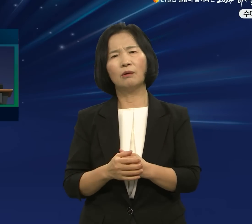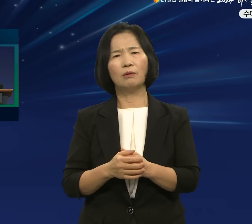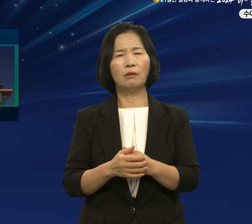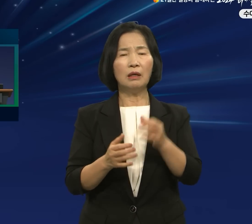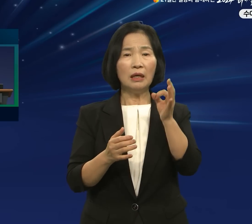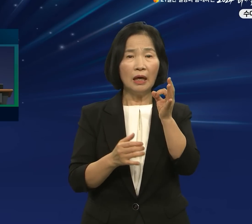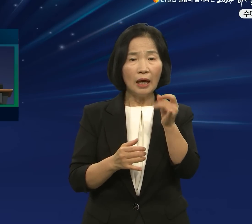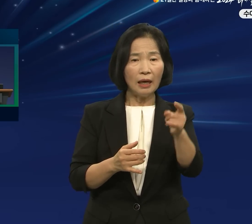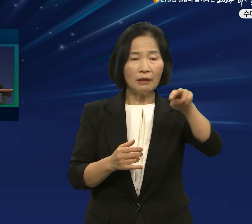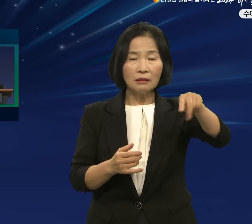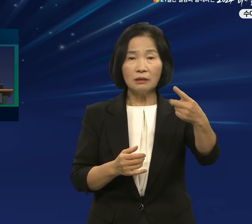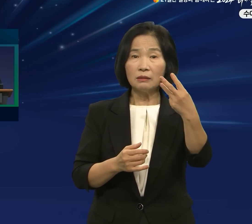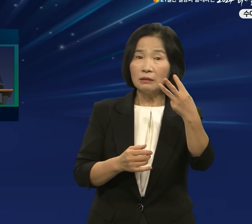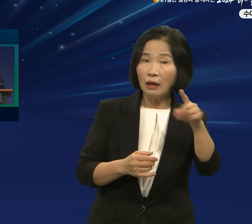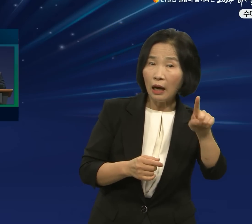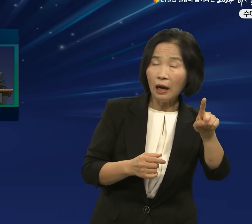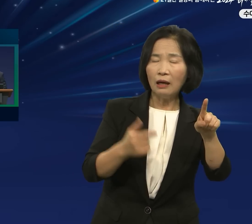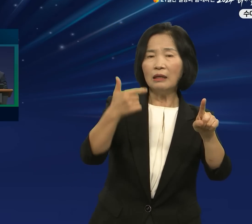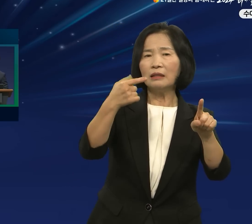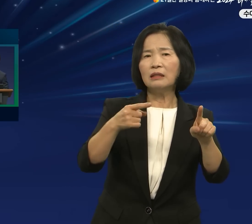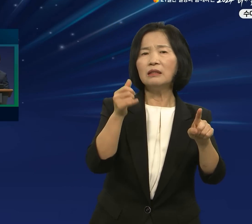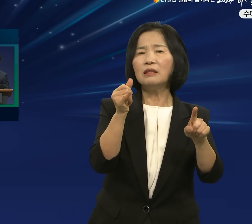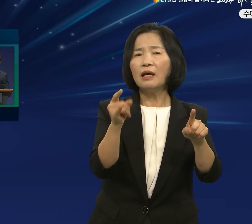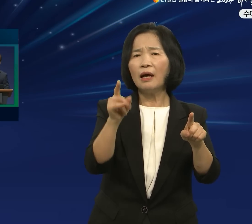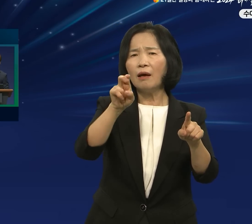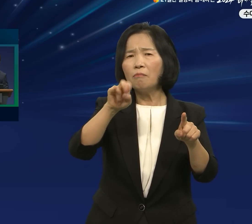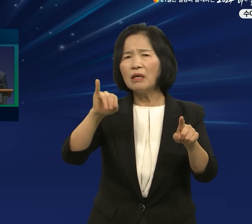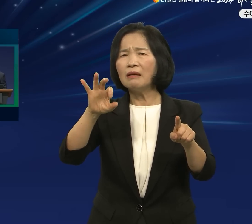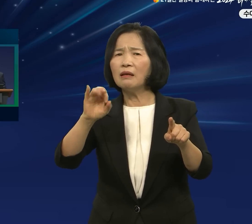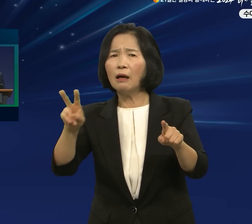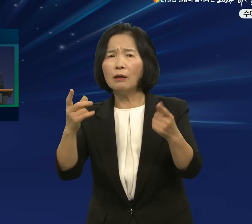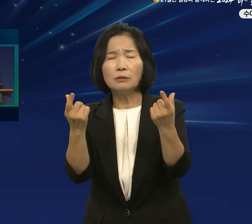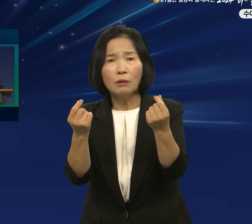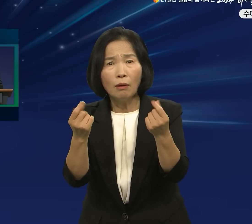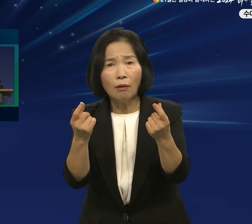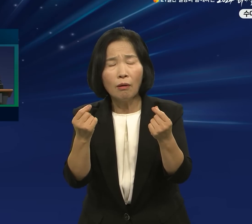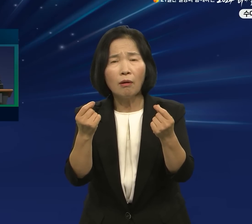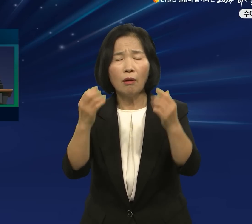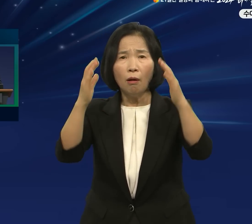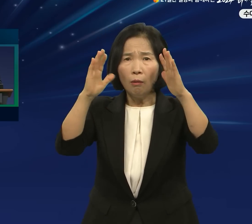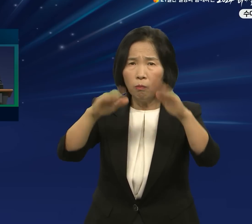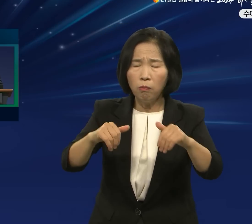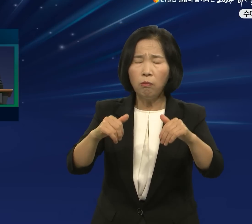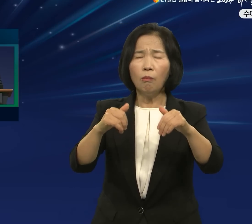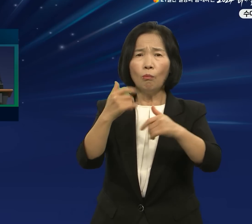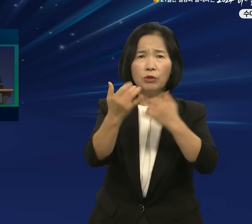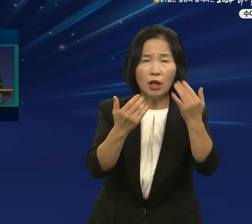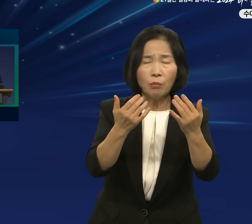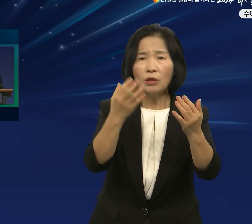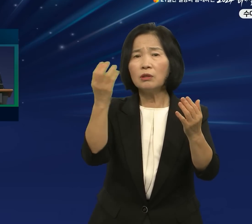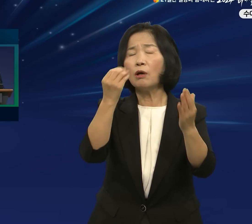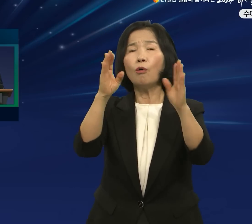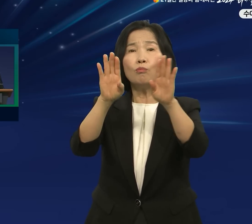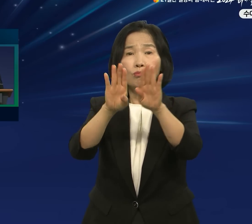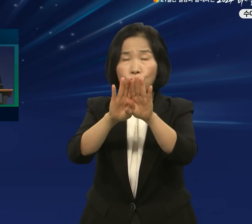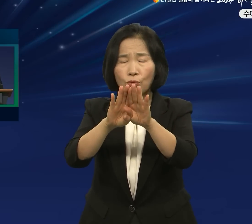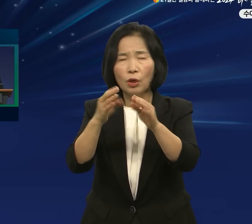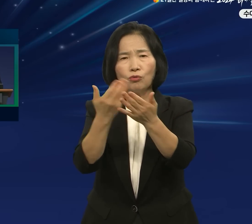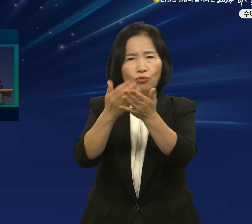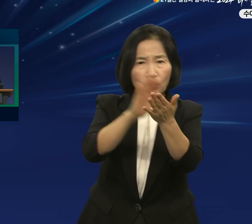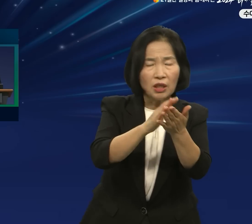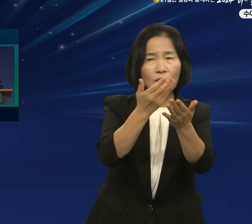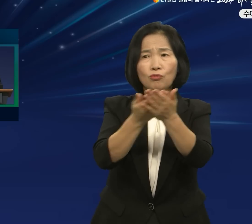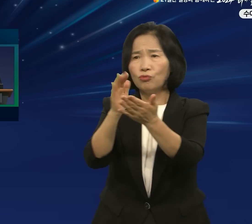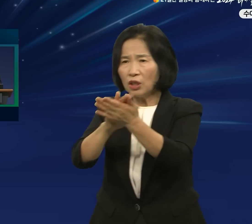같이 무너진 성벽을 보수하고 불타버린 성문을 수리하며